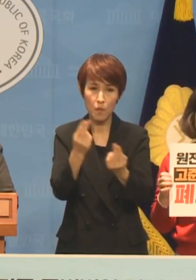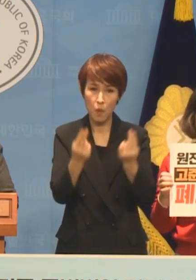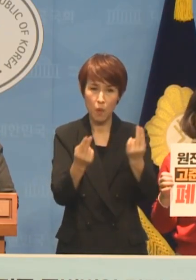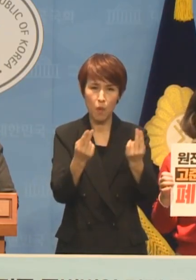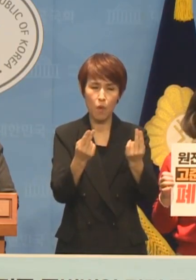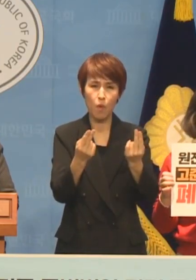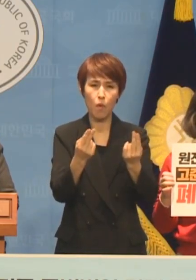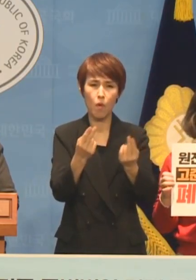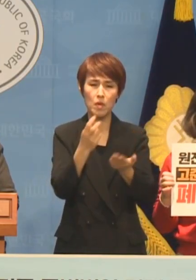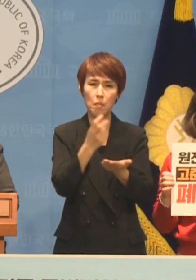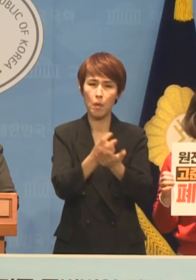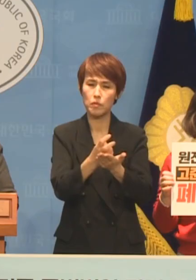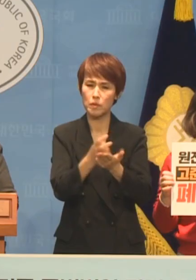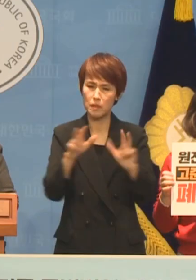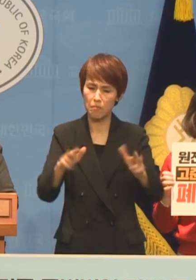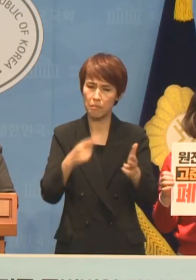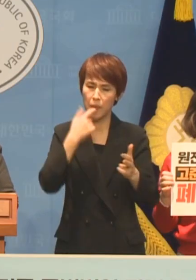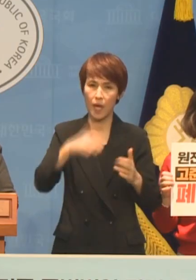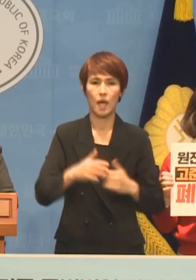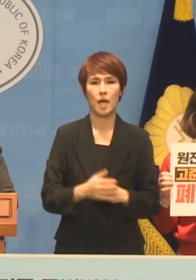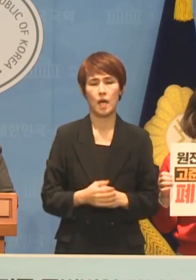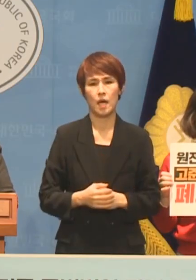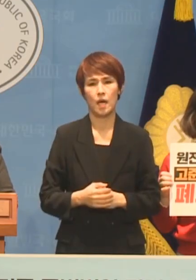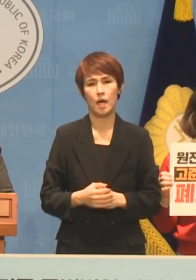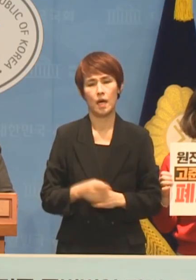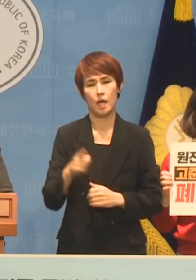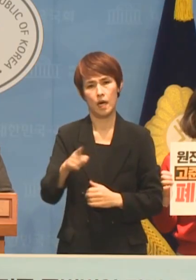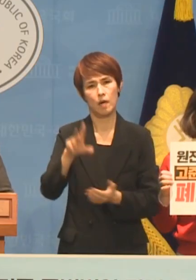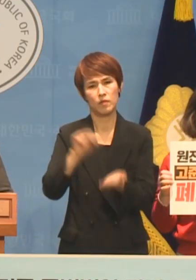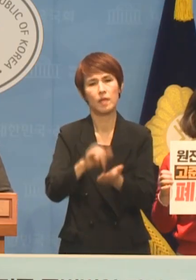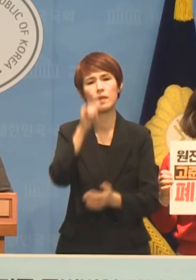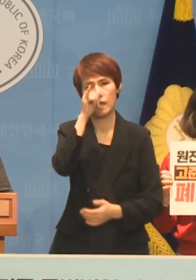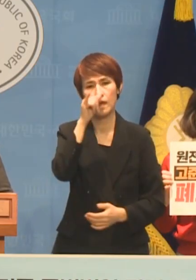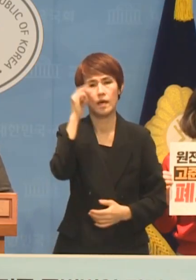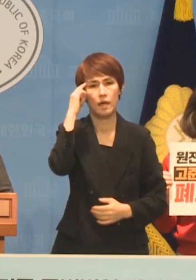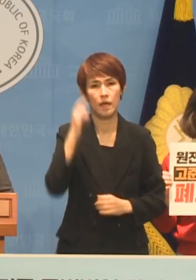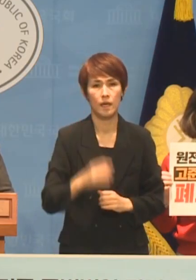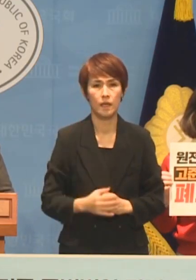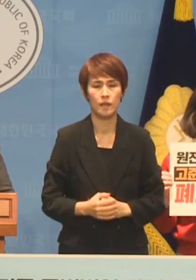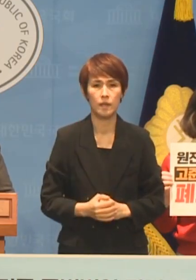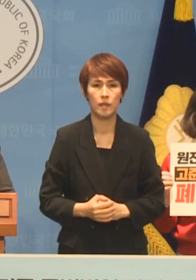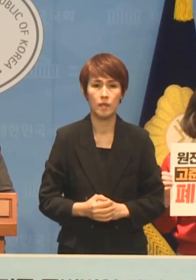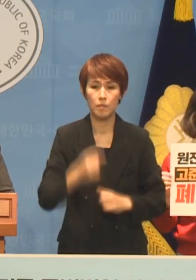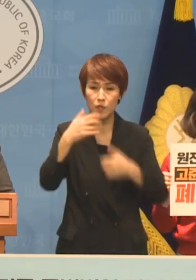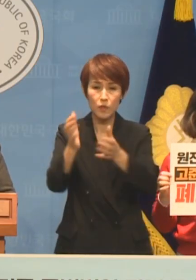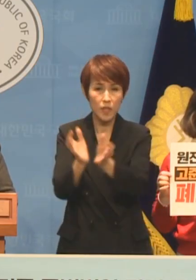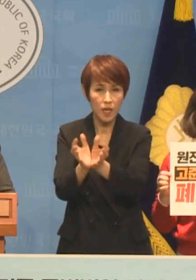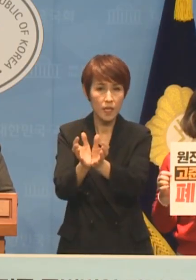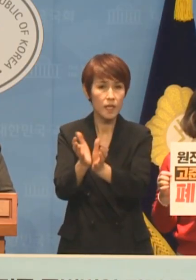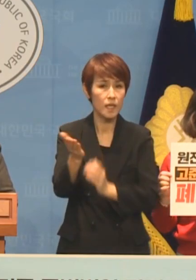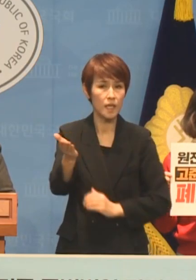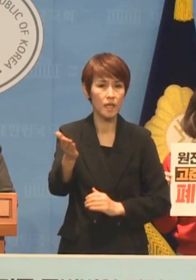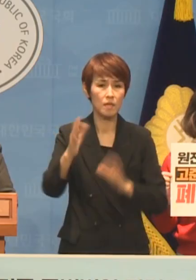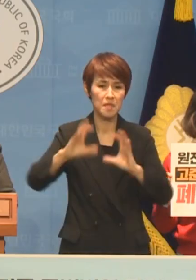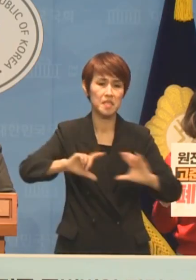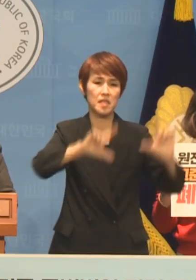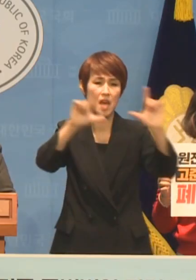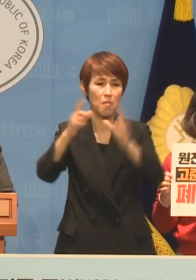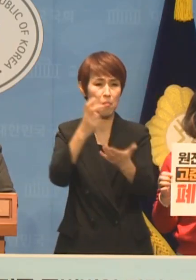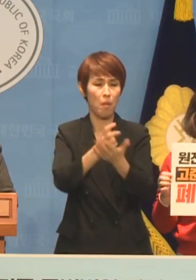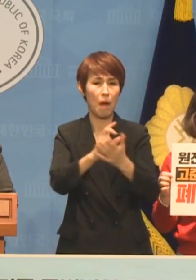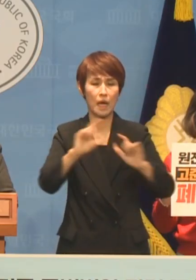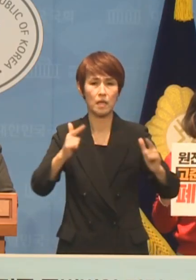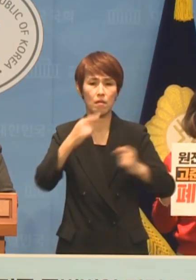법안을 22대 국회 때 낸 거예요. 그래서 이거에 대해서 저희들은 굉장히 큰 문제의식을 가지고 있고 더불어민주당이 민생 법안도 아닌